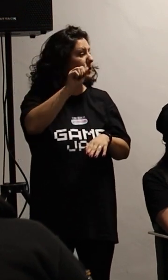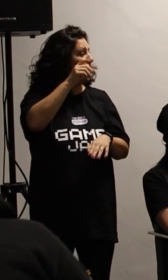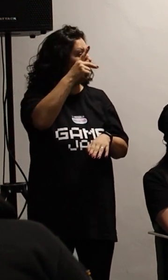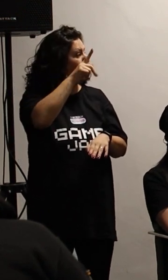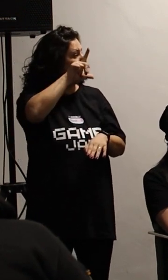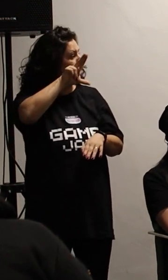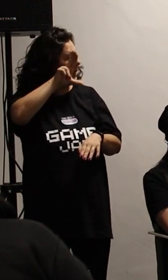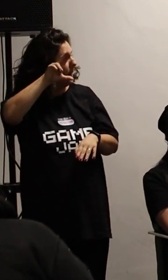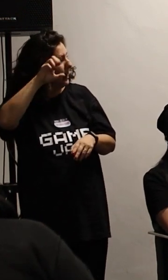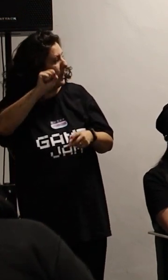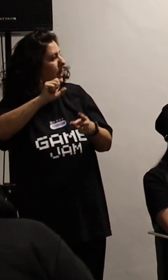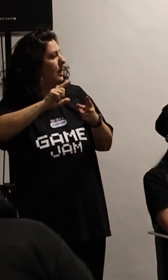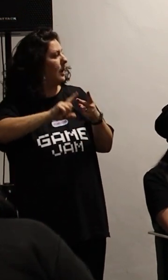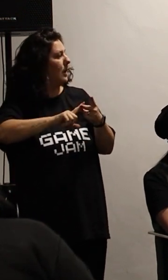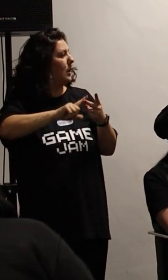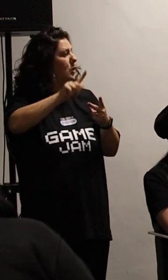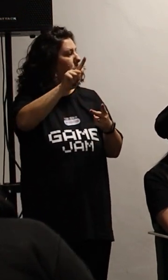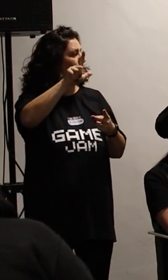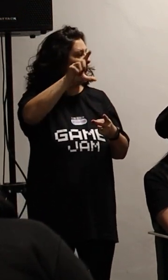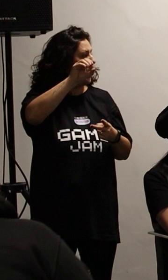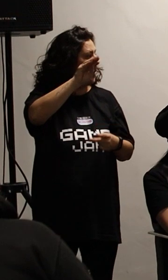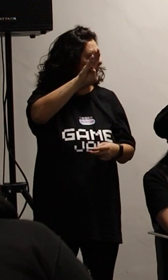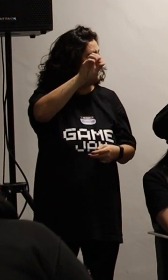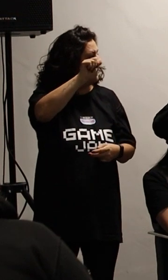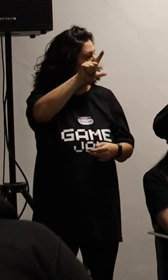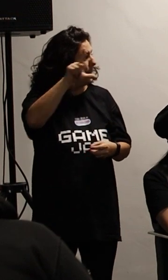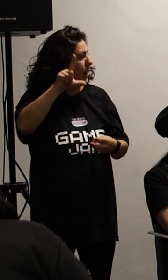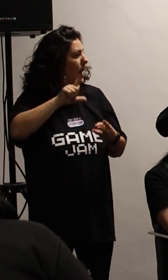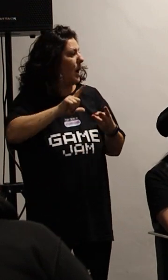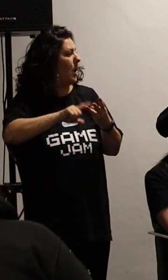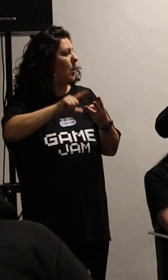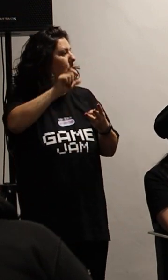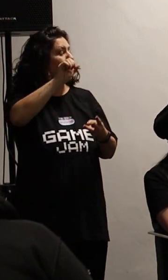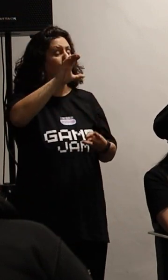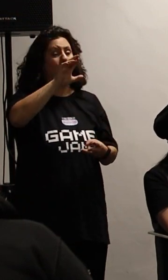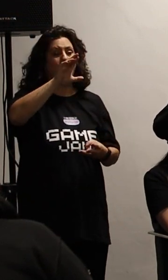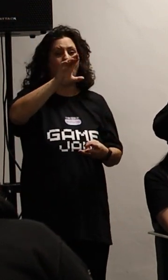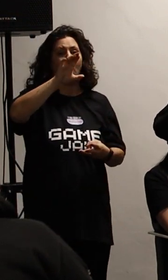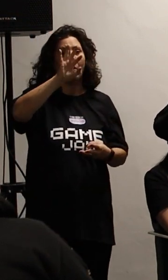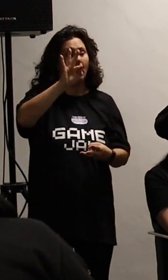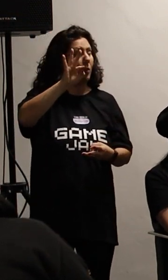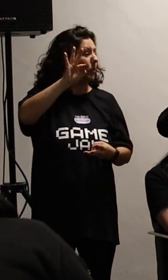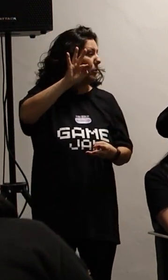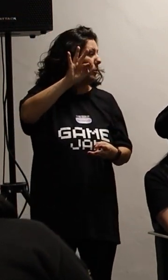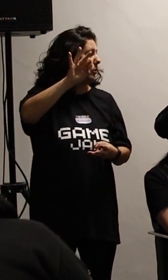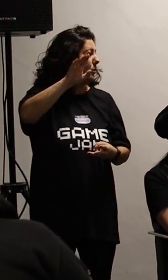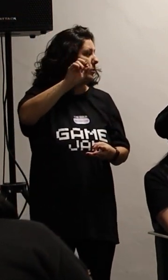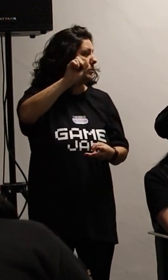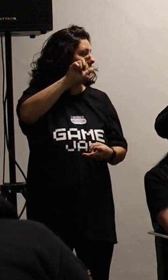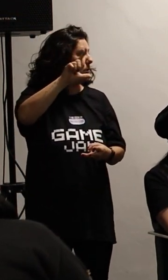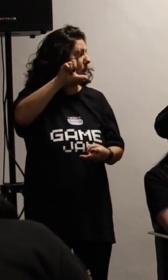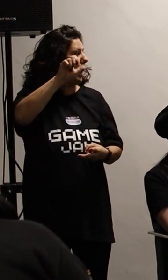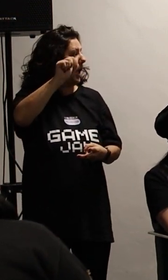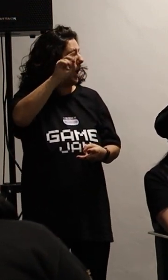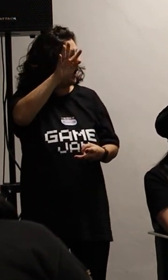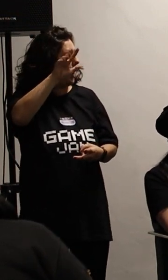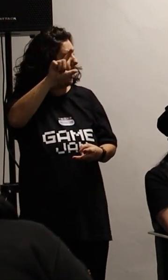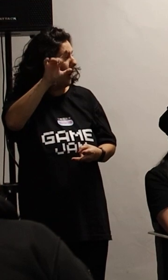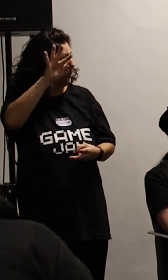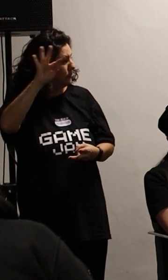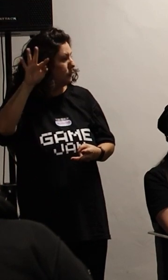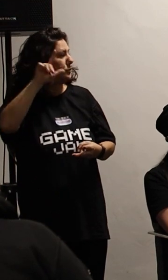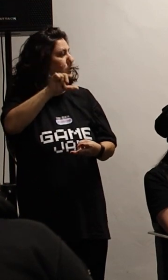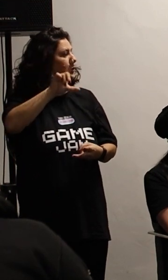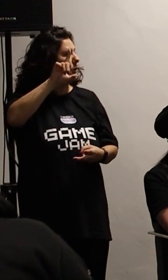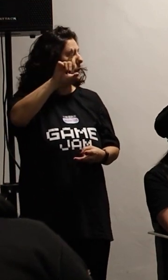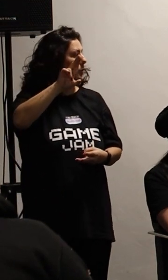London Dare, que ela é uma Game Jam internacional. Já participei também. E tem uma mais recente aqui para o pessoal daqui de